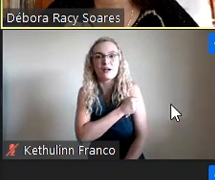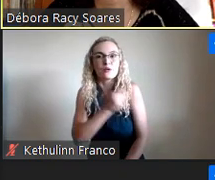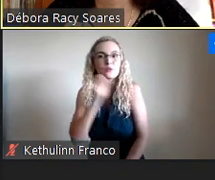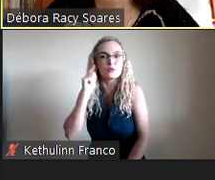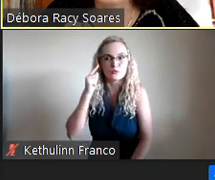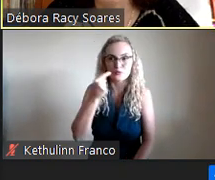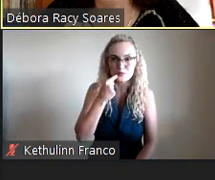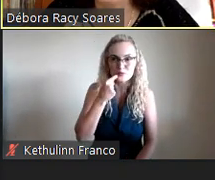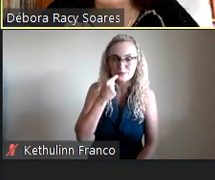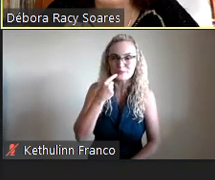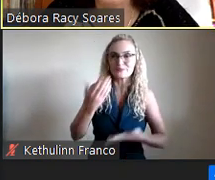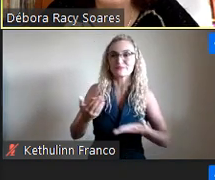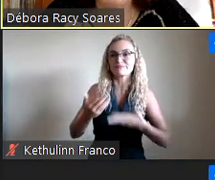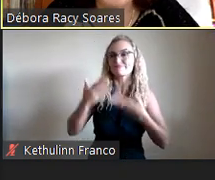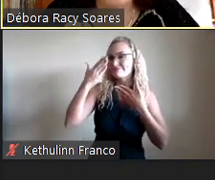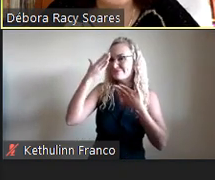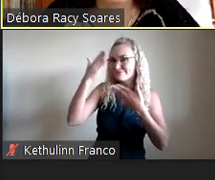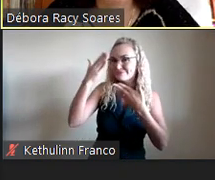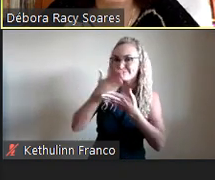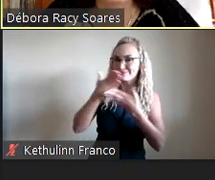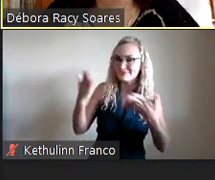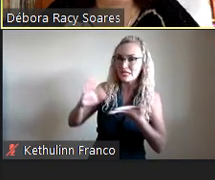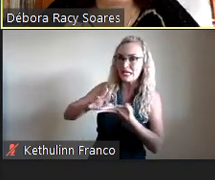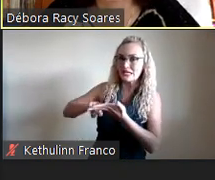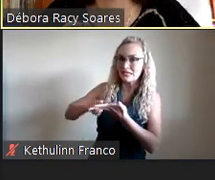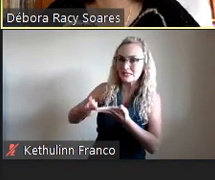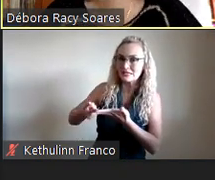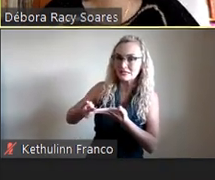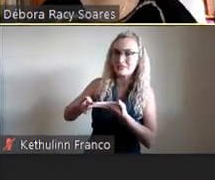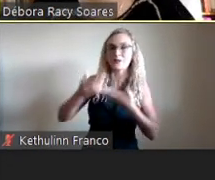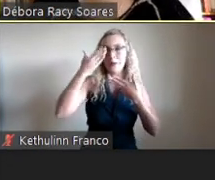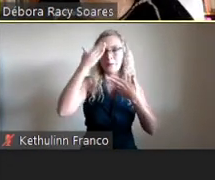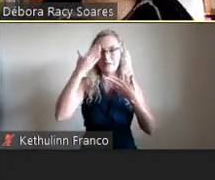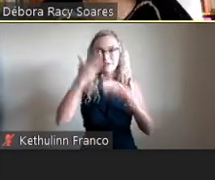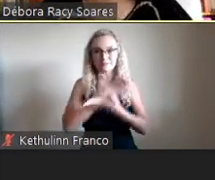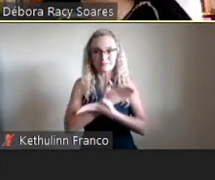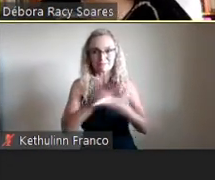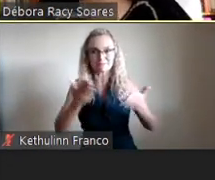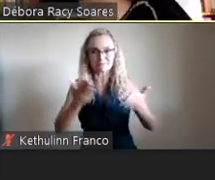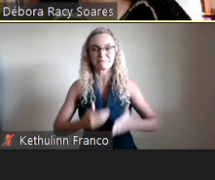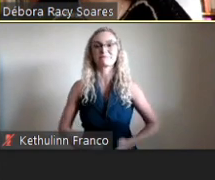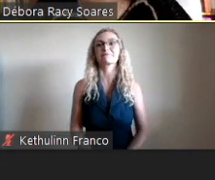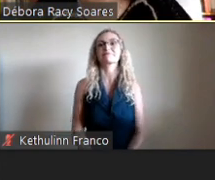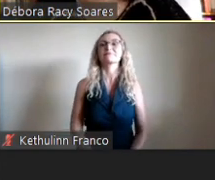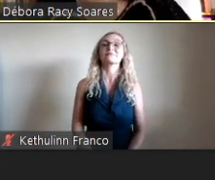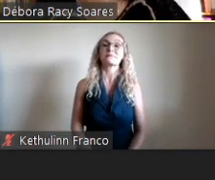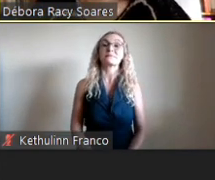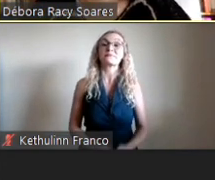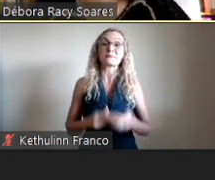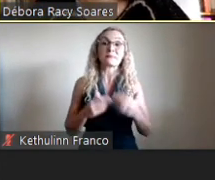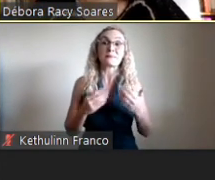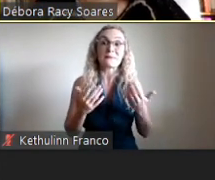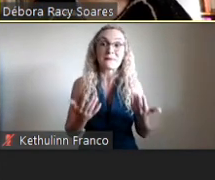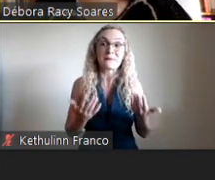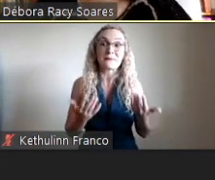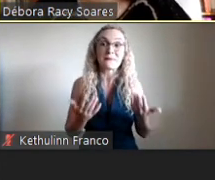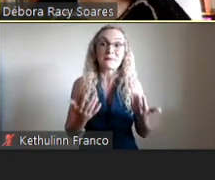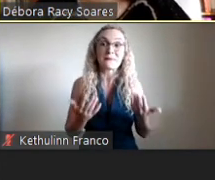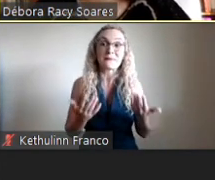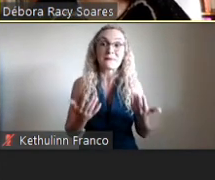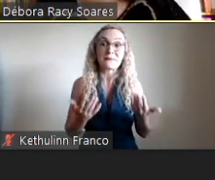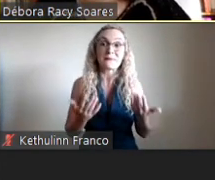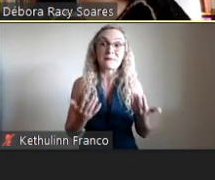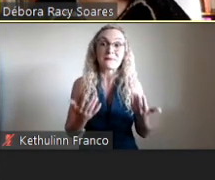Obrigada, Reginaldo, Kathleen, parabéns pelas apresentações lindas e tão importantes, né? Eu fiquei pensando,